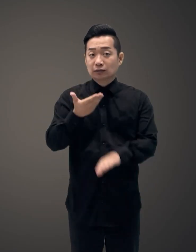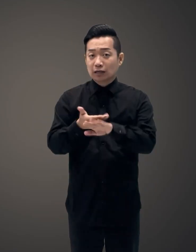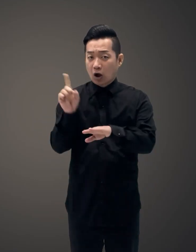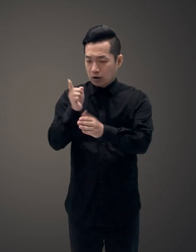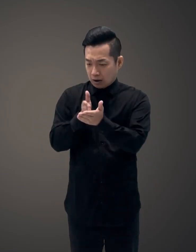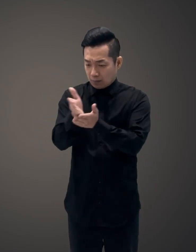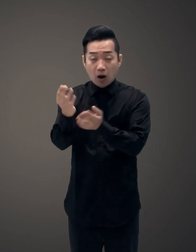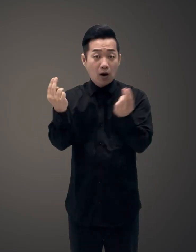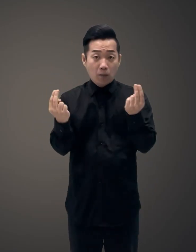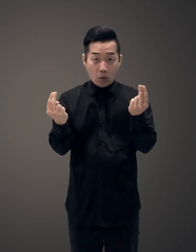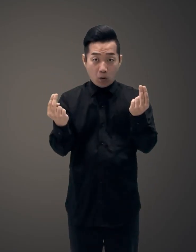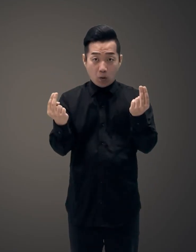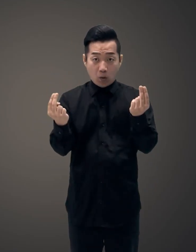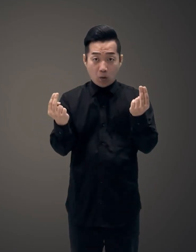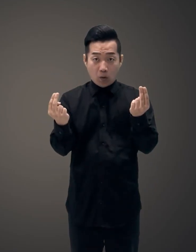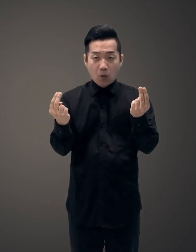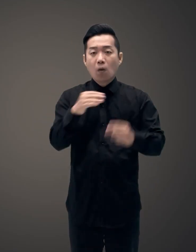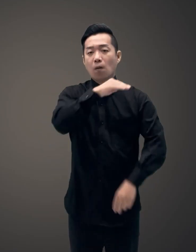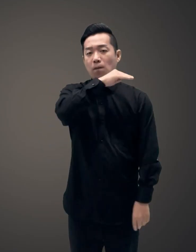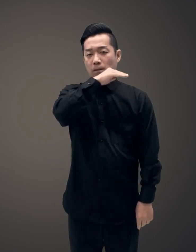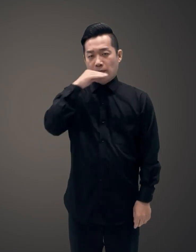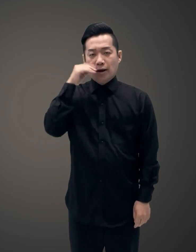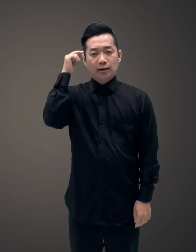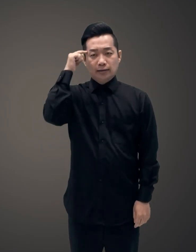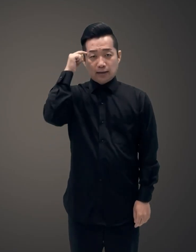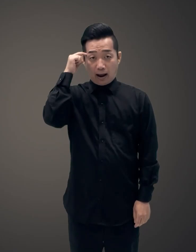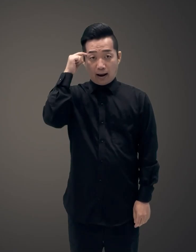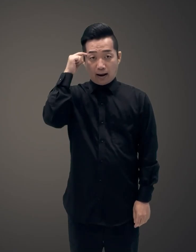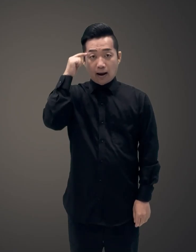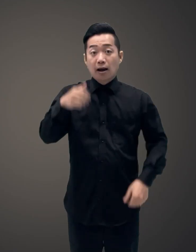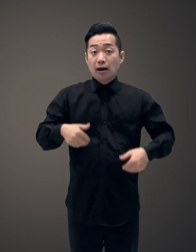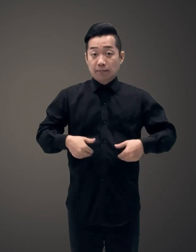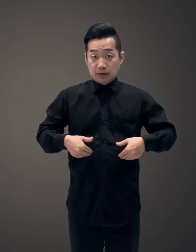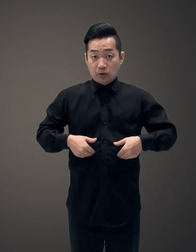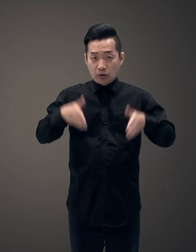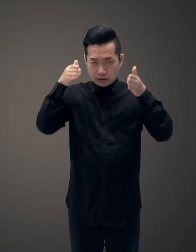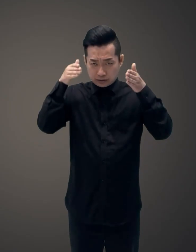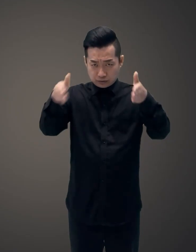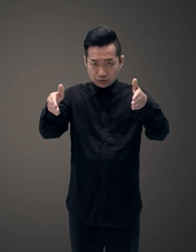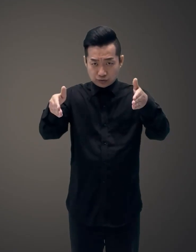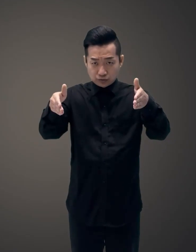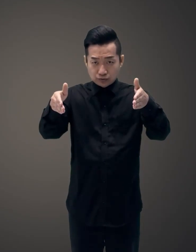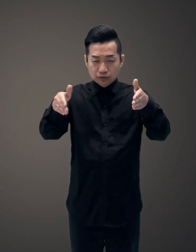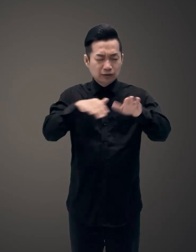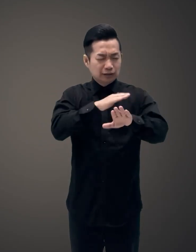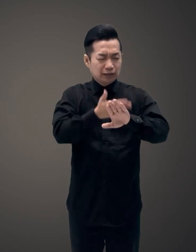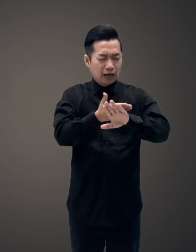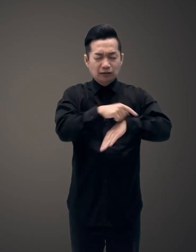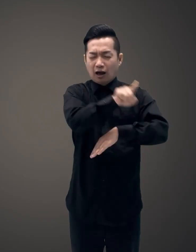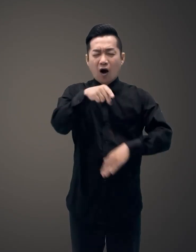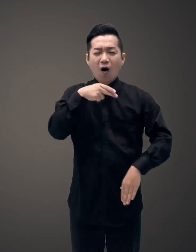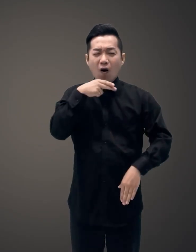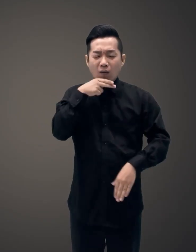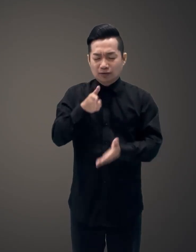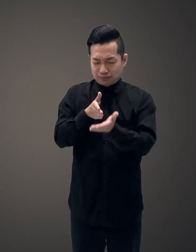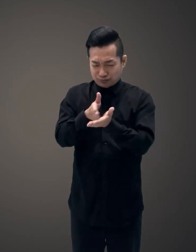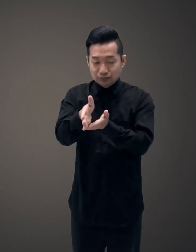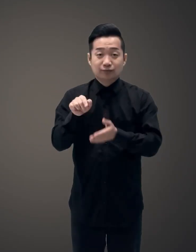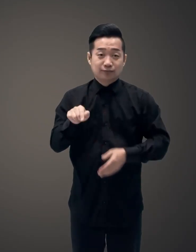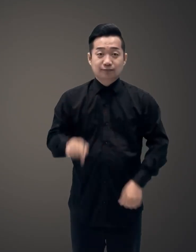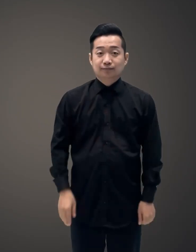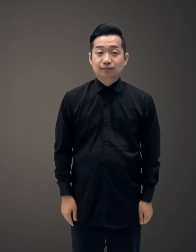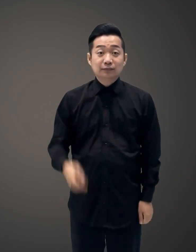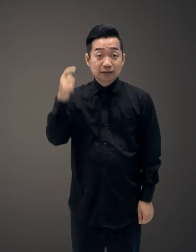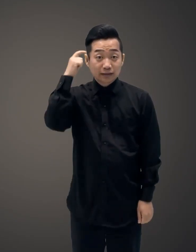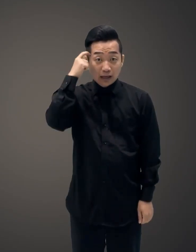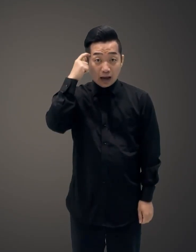철학은 다른 어떤 학문보다 올바르게 사고해야 할 필요 자체에 주력하는 유일한 학문이다.